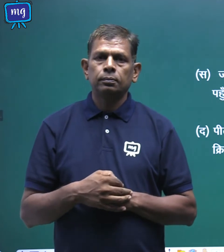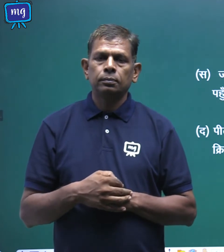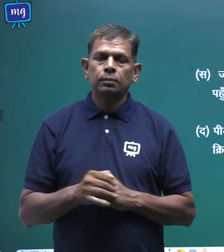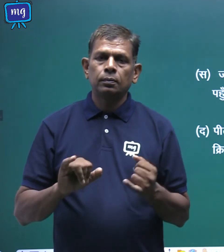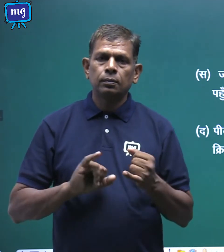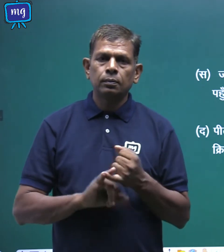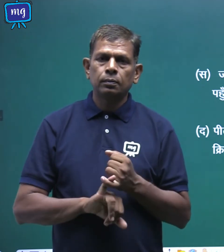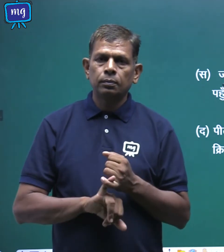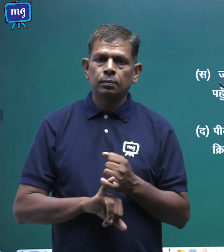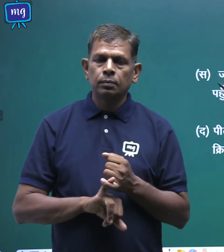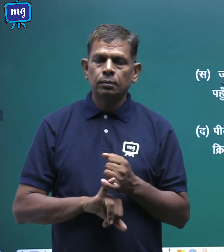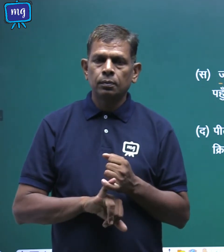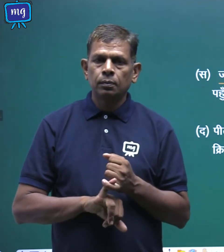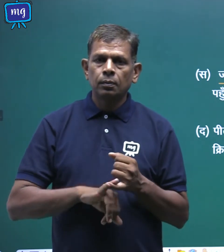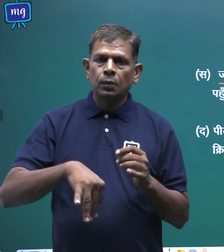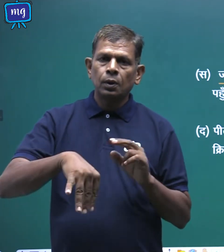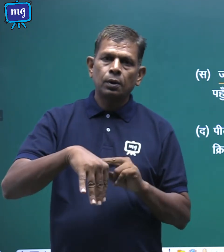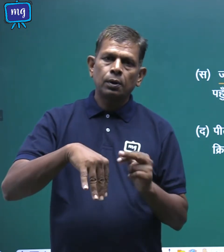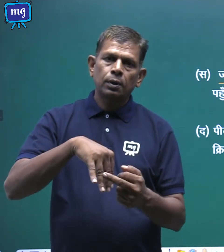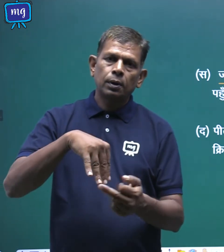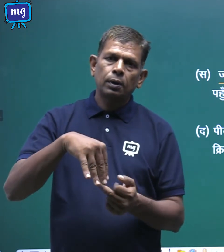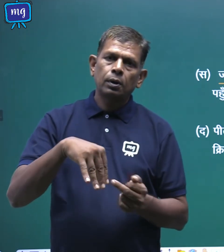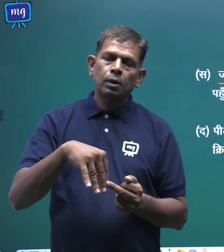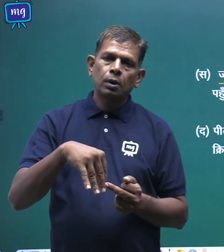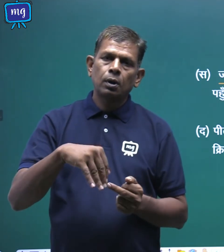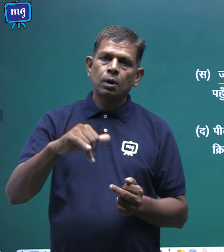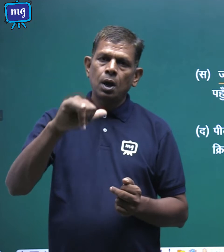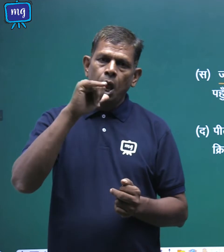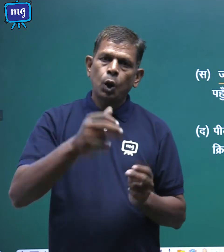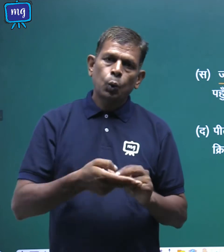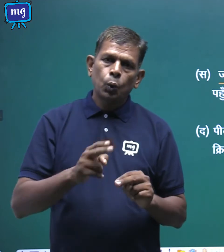स, जड़ें जल को